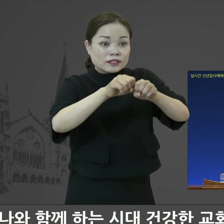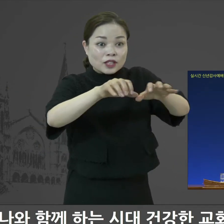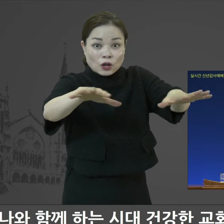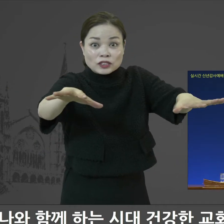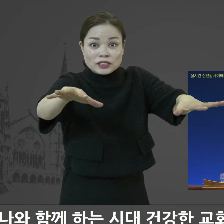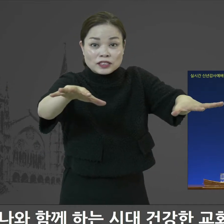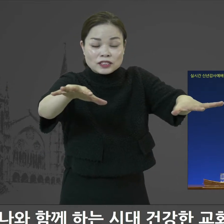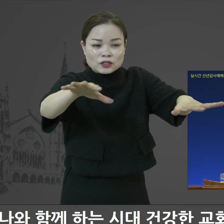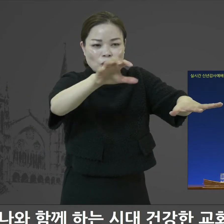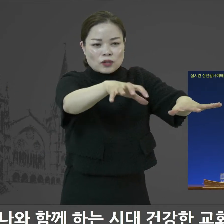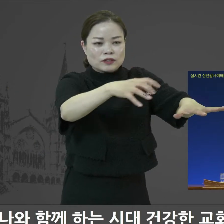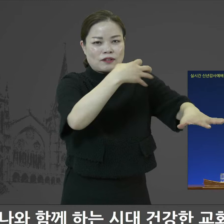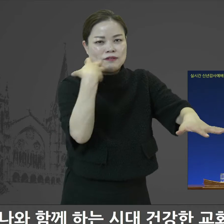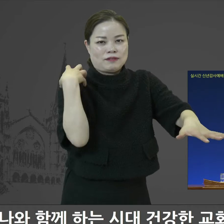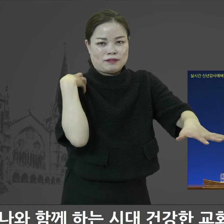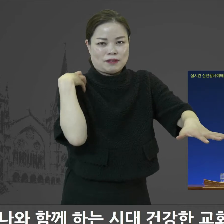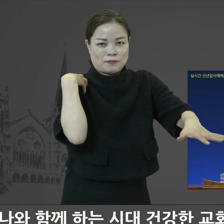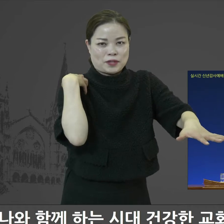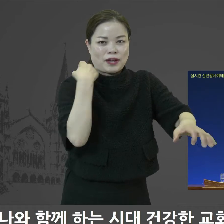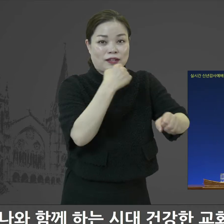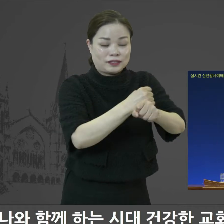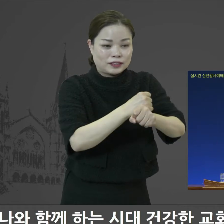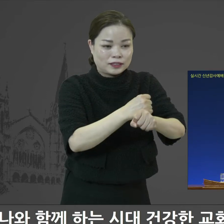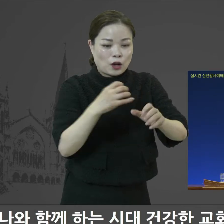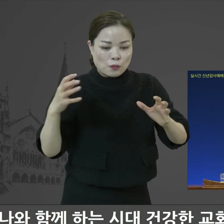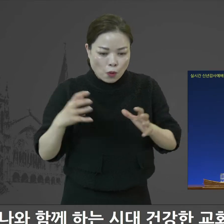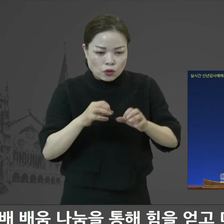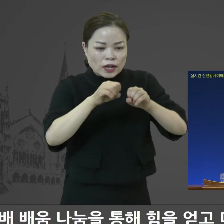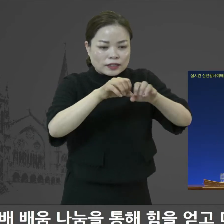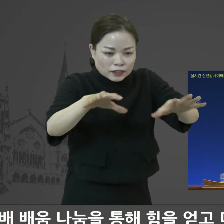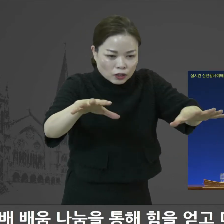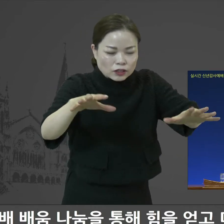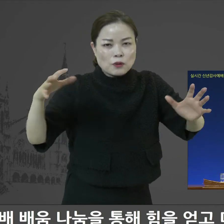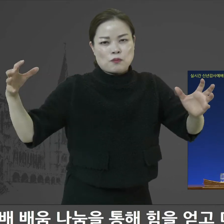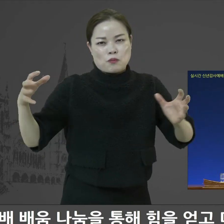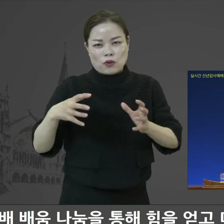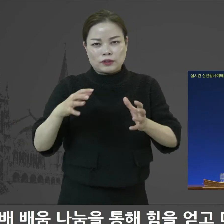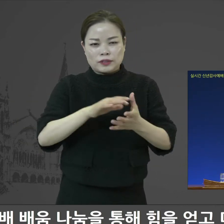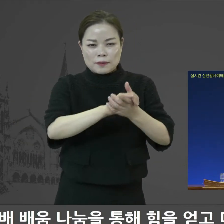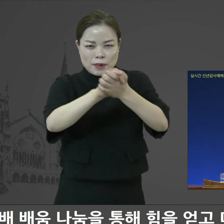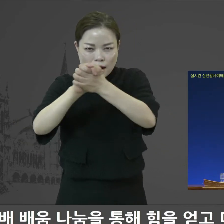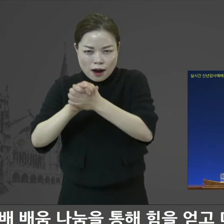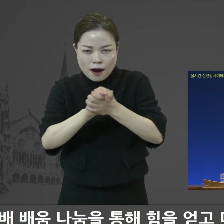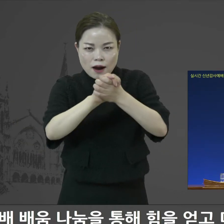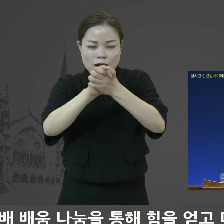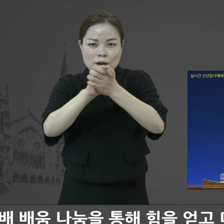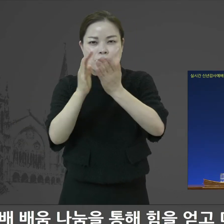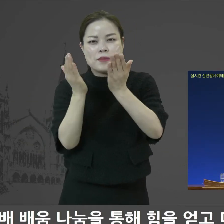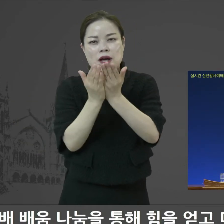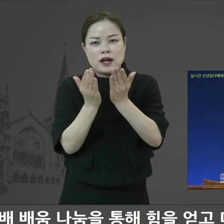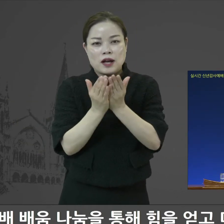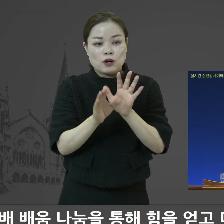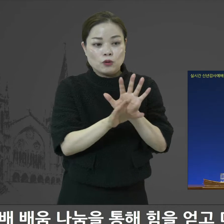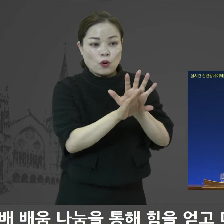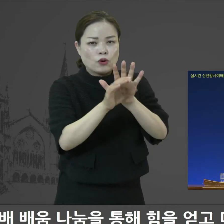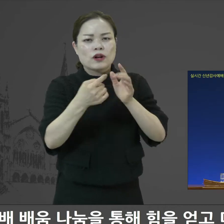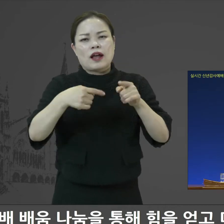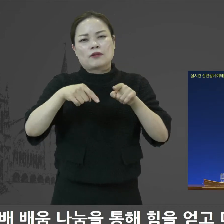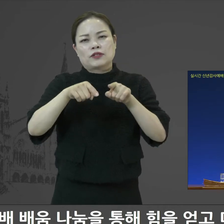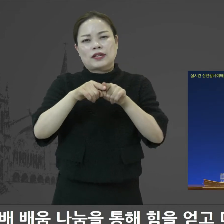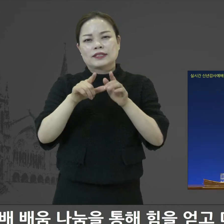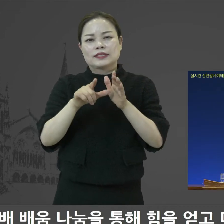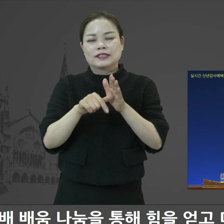교회, 이런 모이는 교회와 흩어지는 교회가 잘 조화를 이루는 모습이 코로나와 함께하는 시대